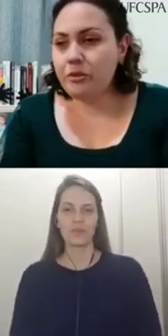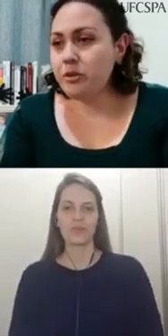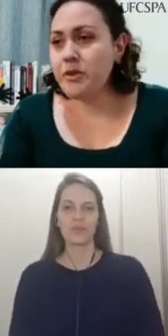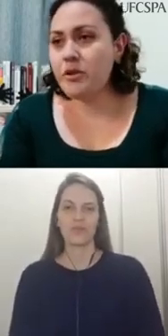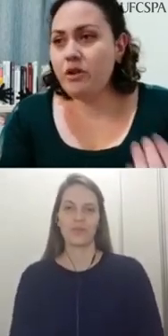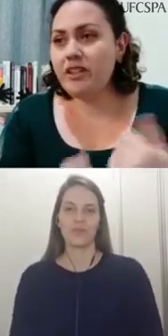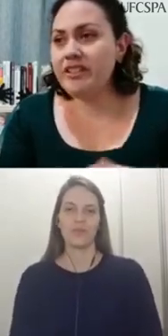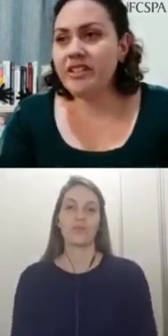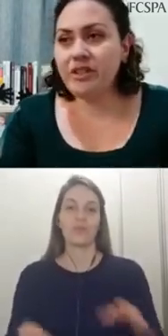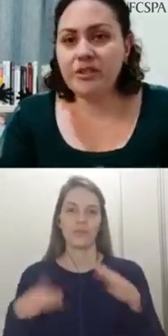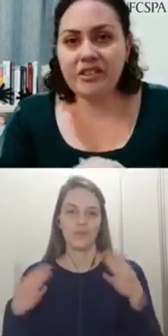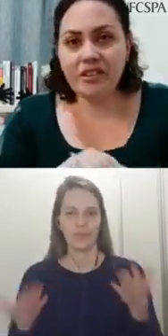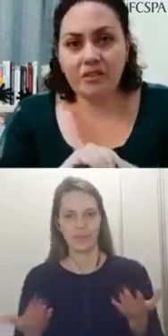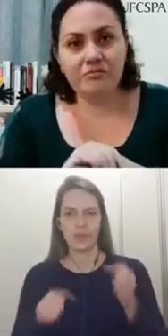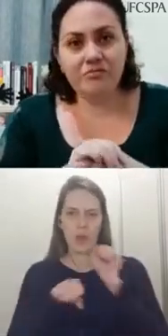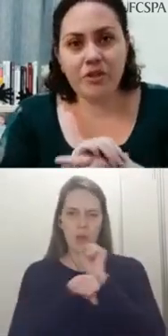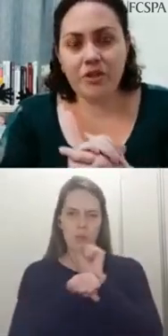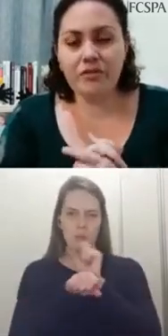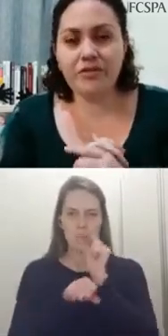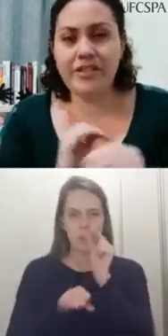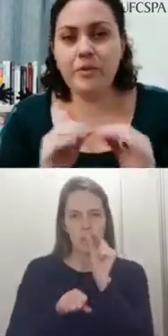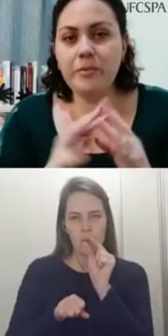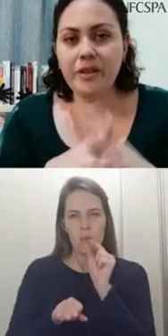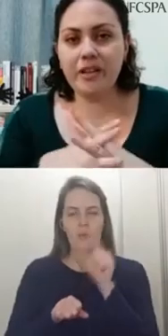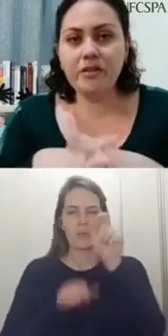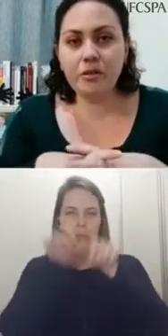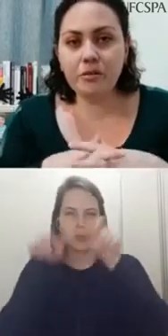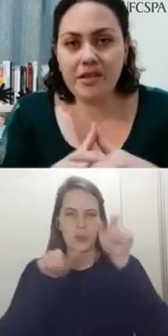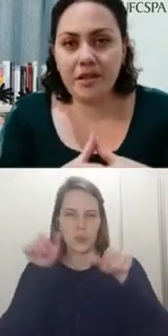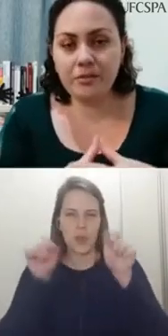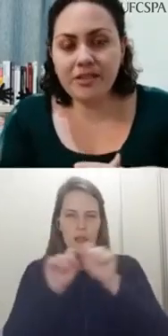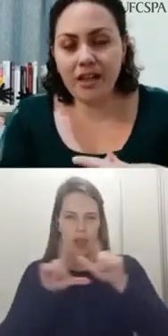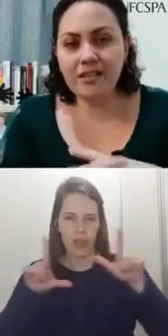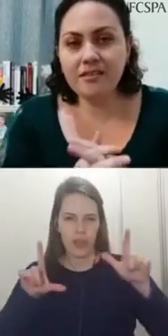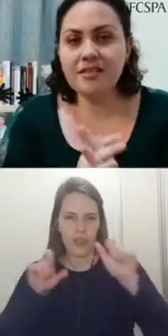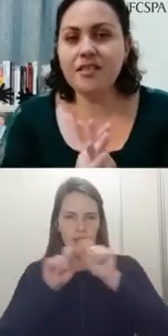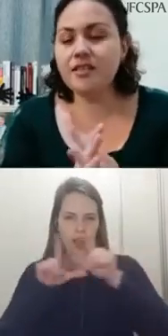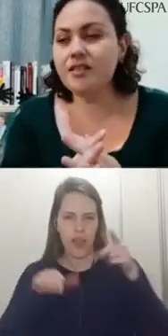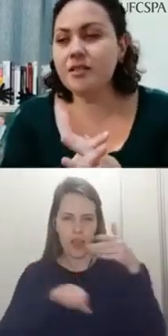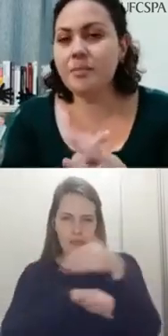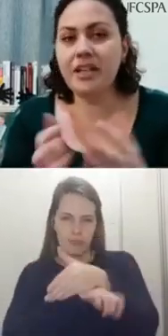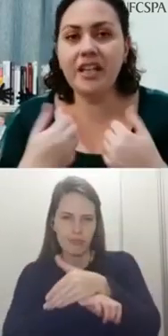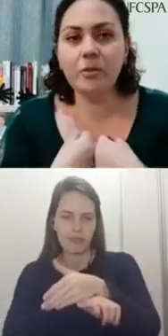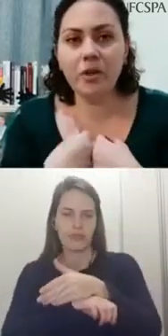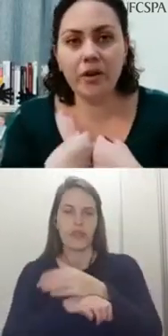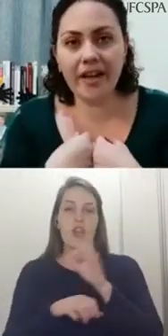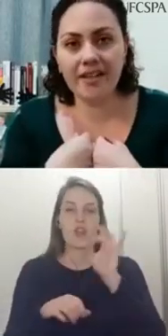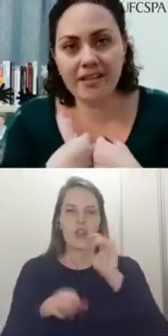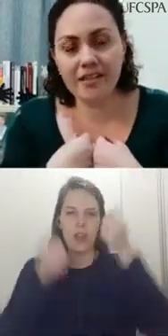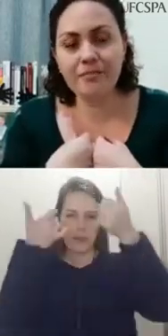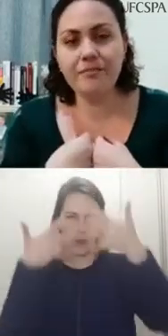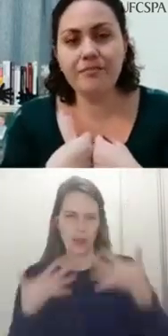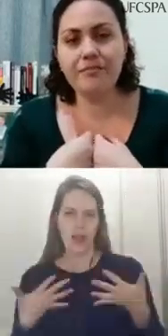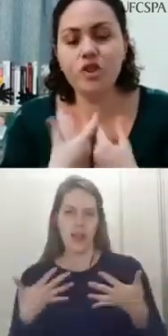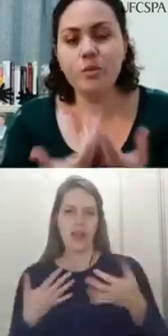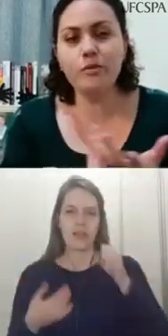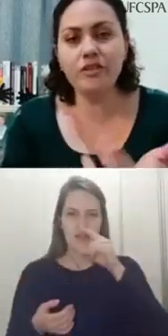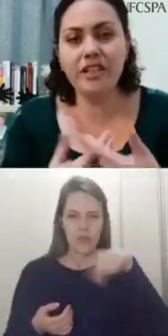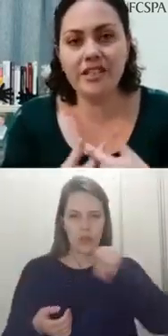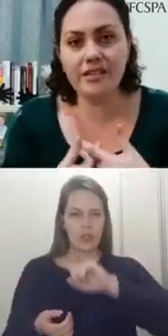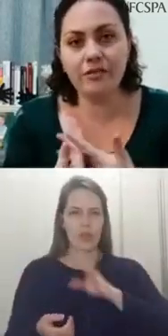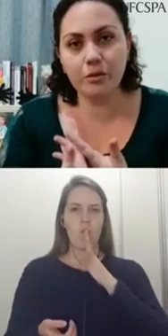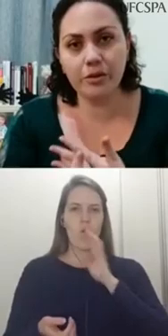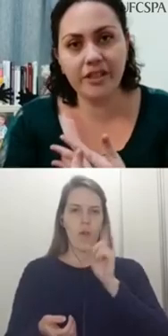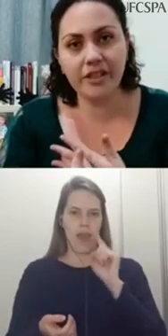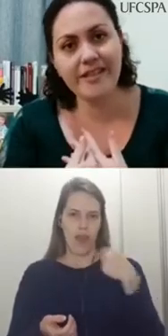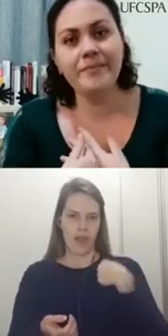Gente, enquanto o pessoal vai entrando, então, deixa eu só fazer uma pequena introdução, tá? Para quem não me conhece, me chamo